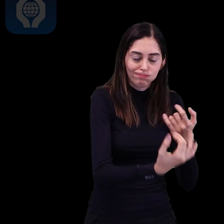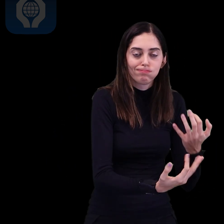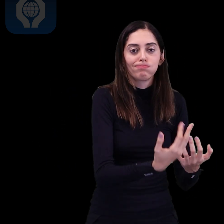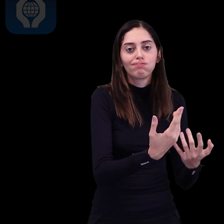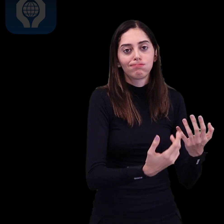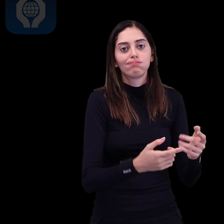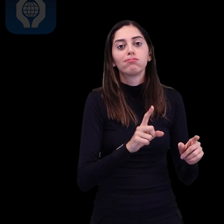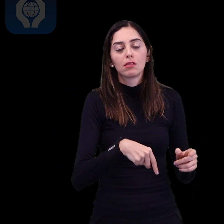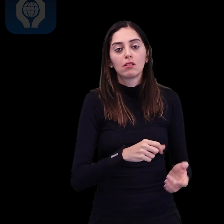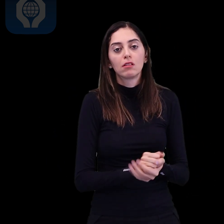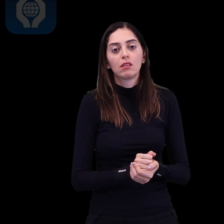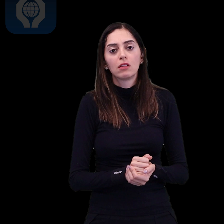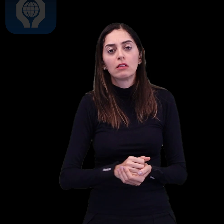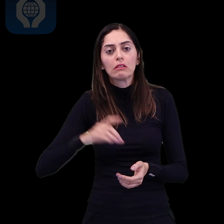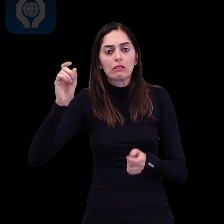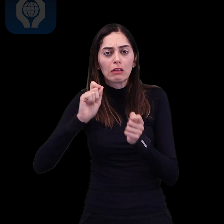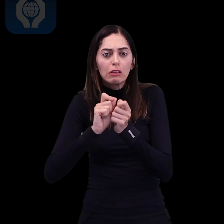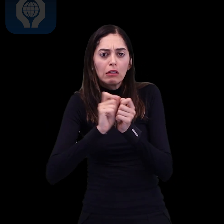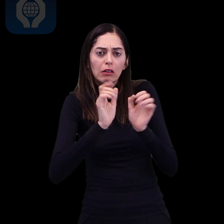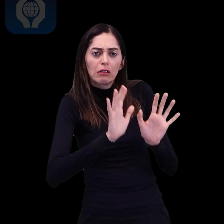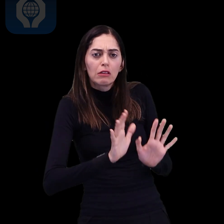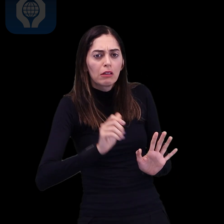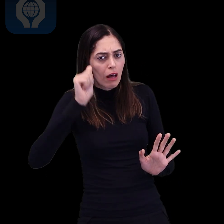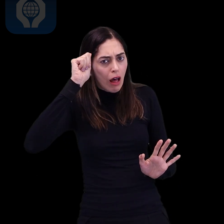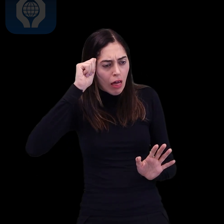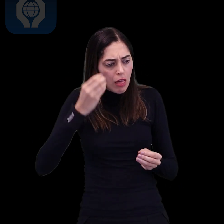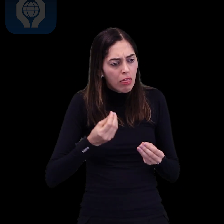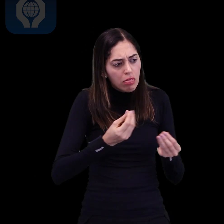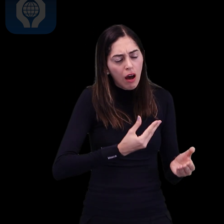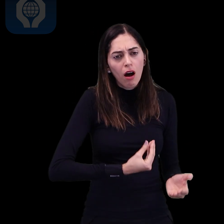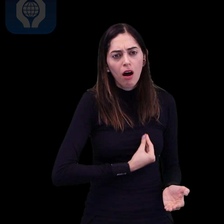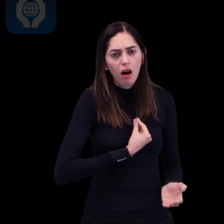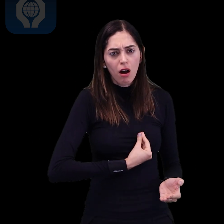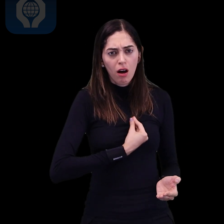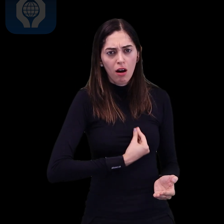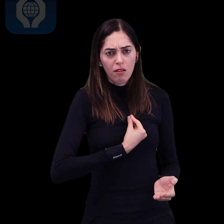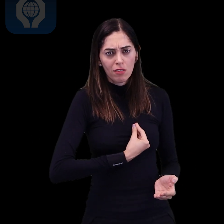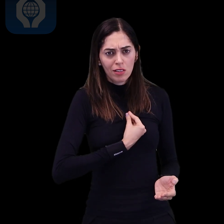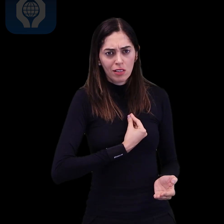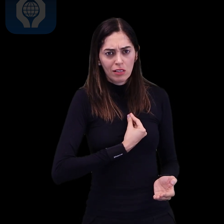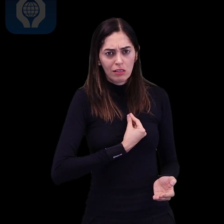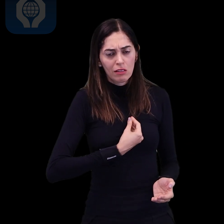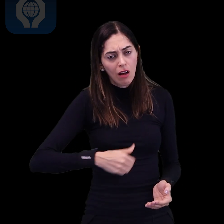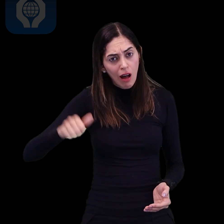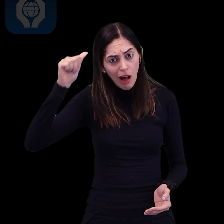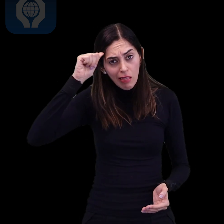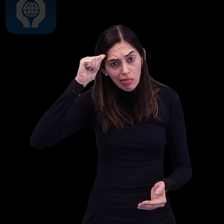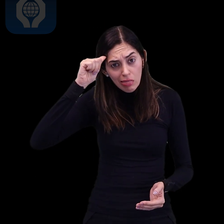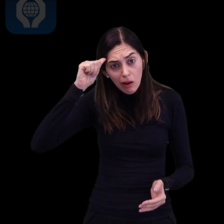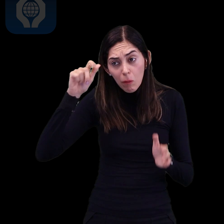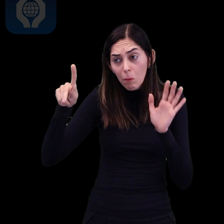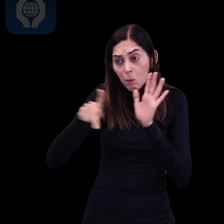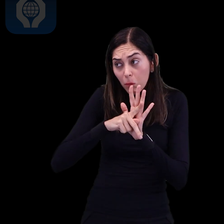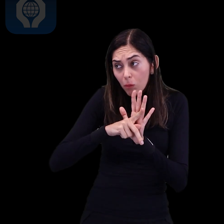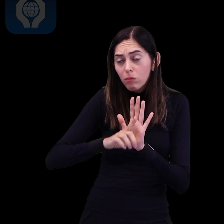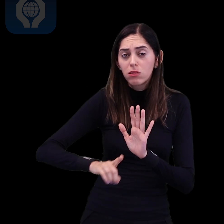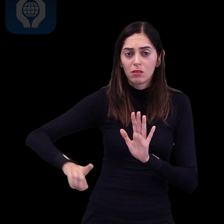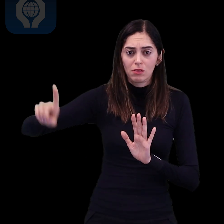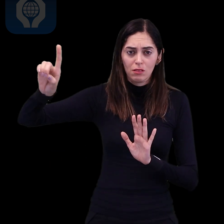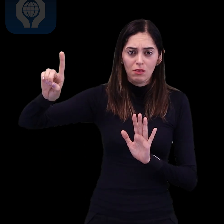fazer. Deus fez Adão, ele deu vida. Adão lhe pertencia. Deus disse a Adão